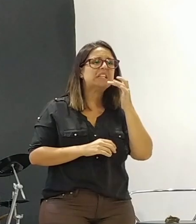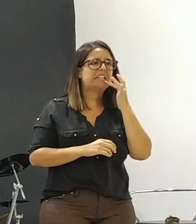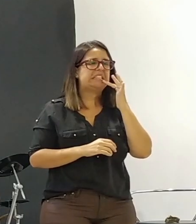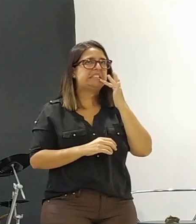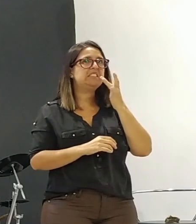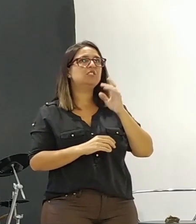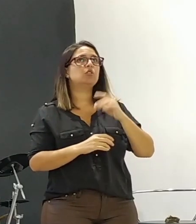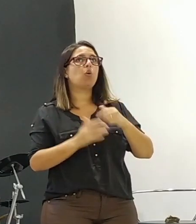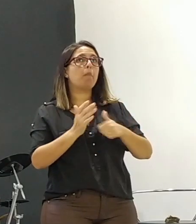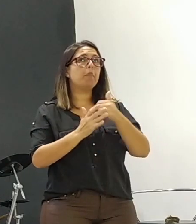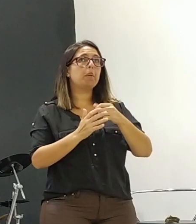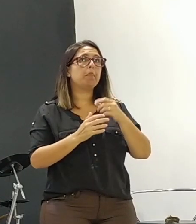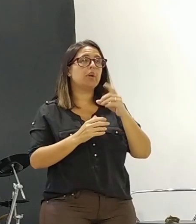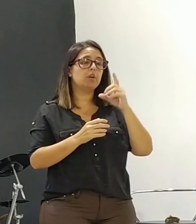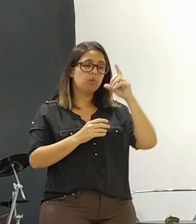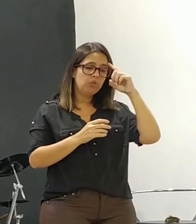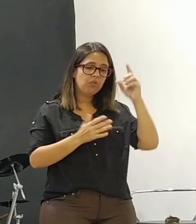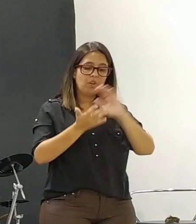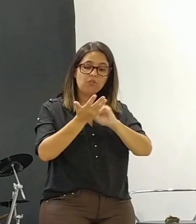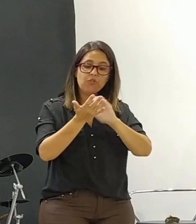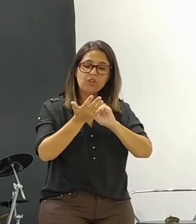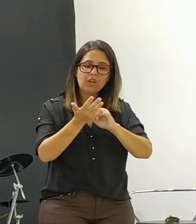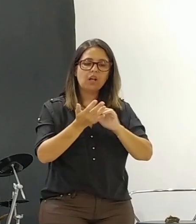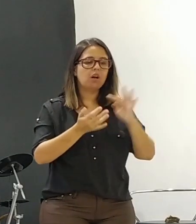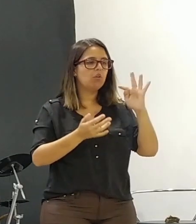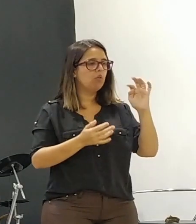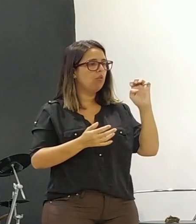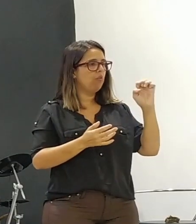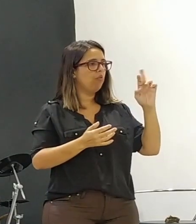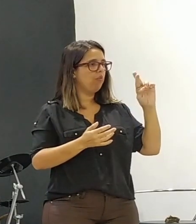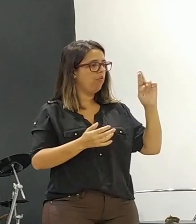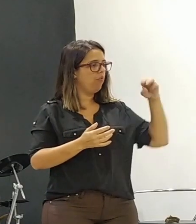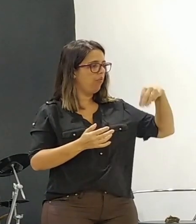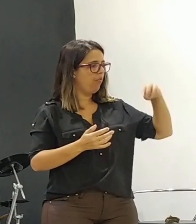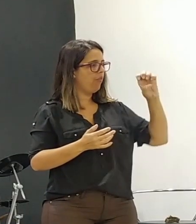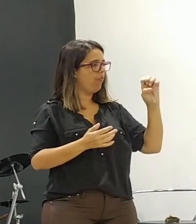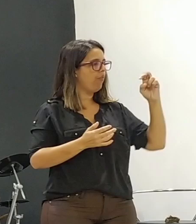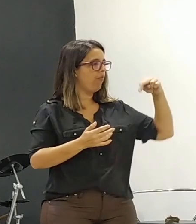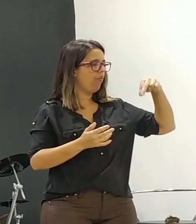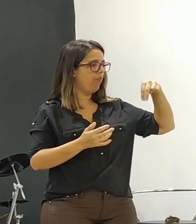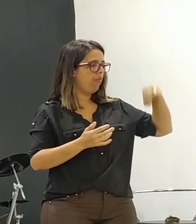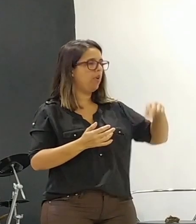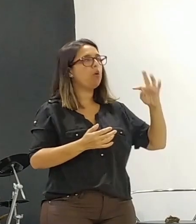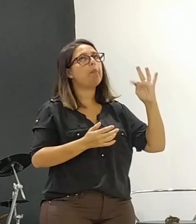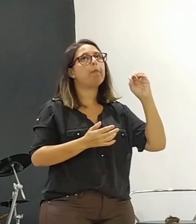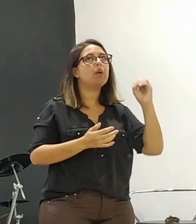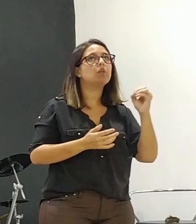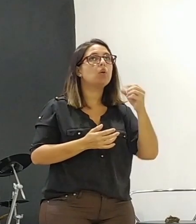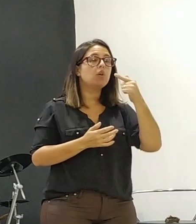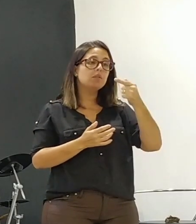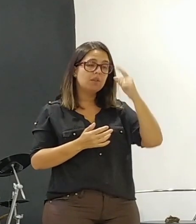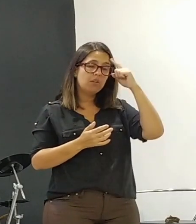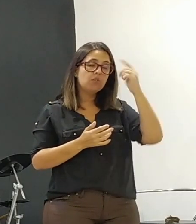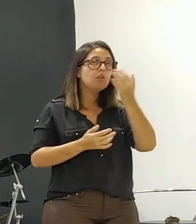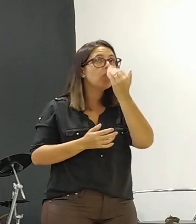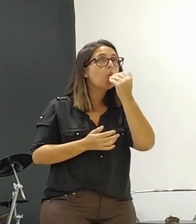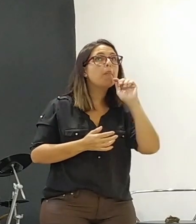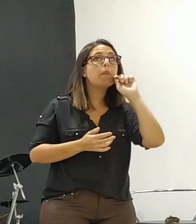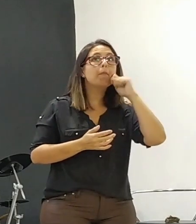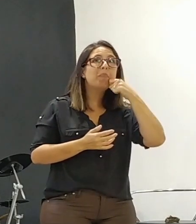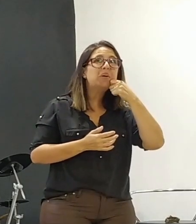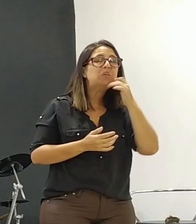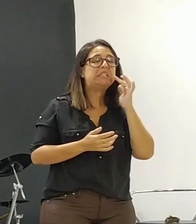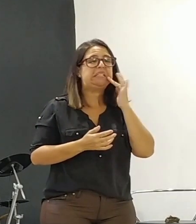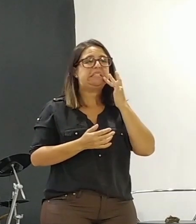dia tirareis o fermento das vossas casas. Olha bem, 7 dias comereis pães asmos, e ao